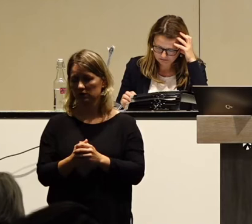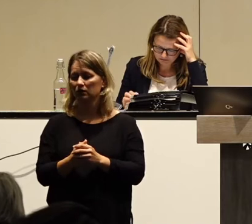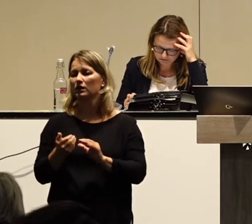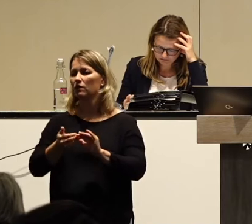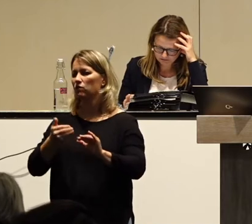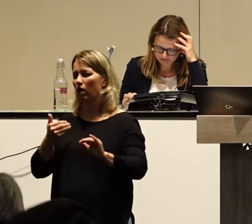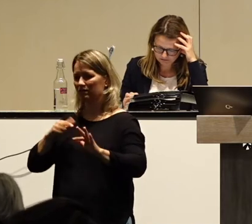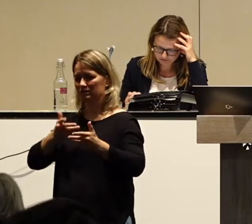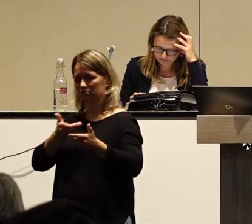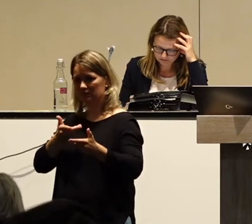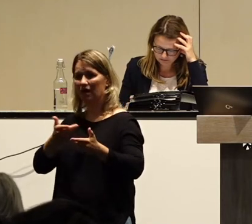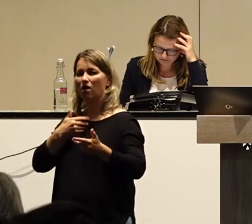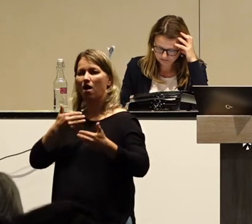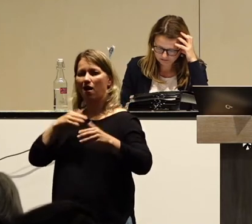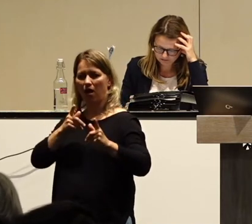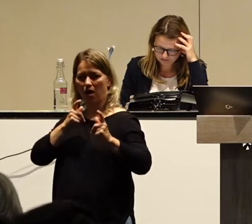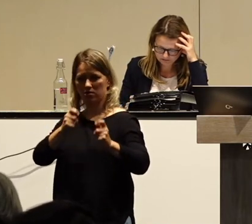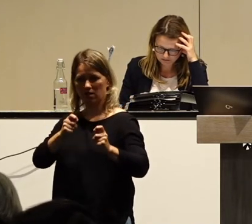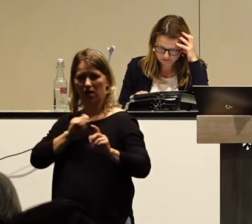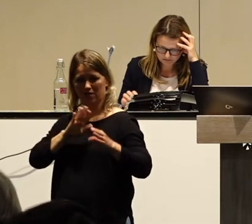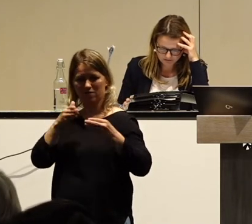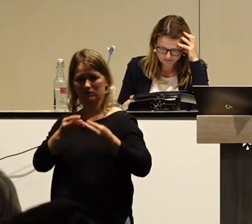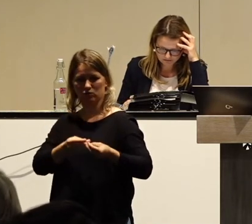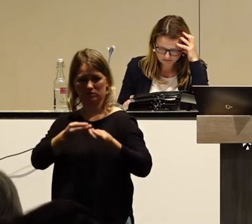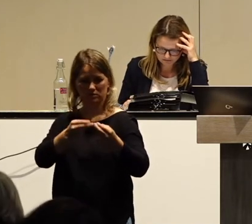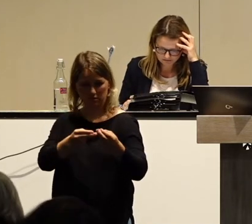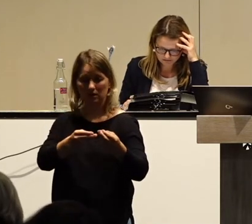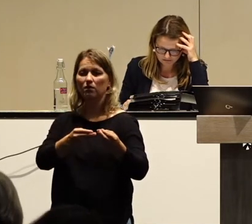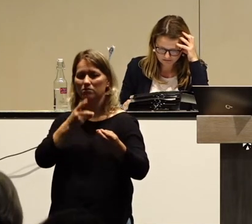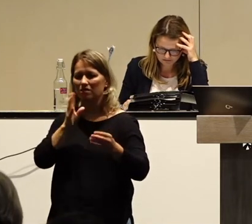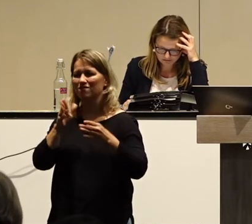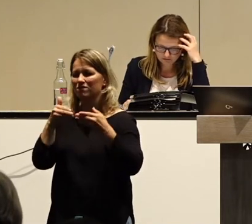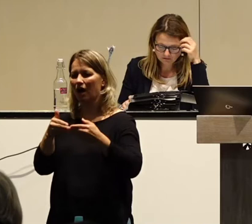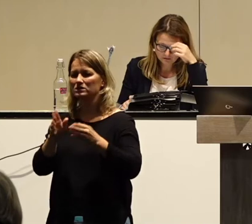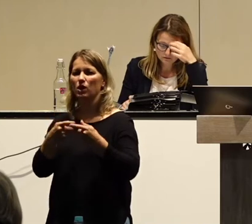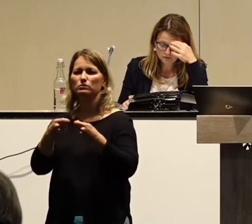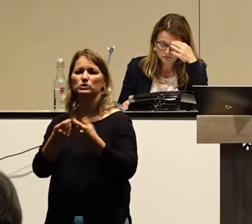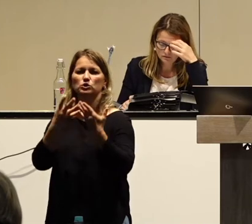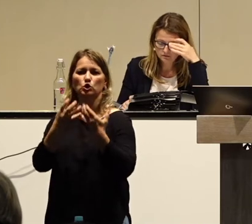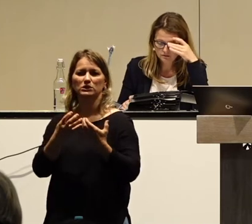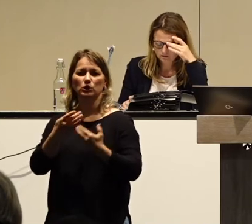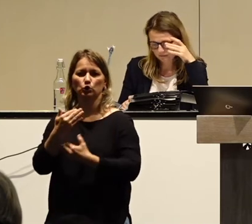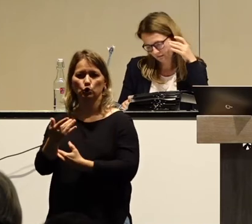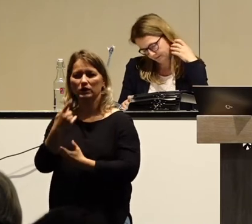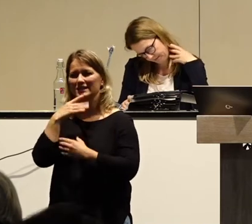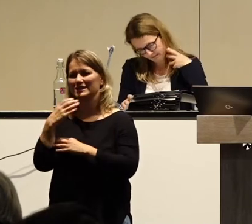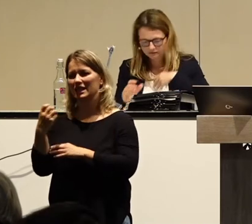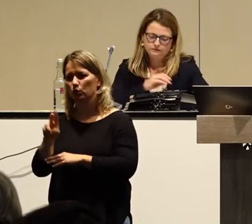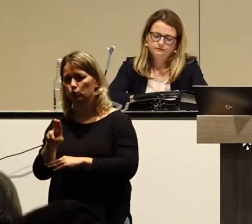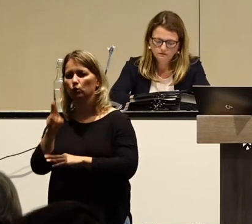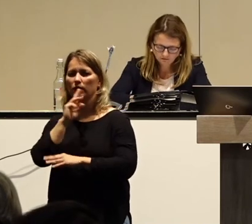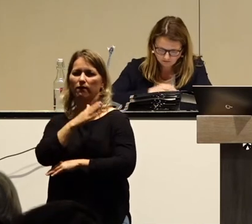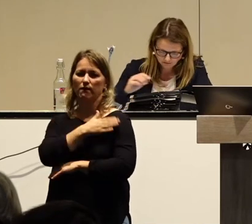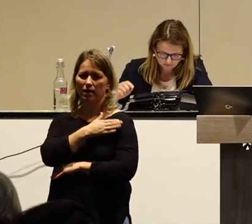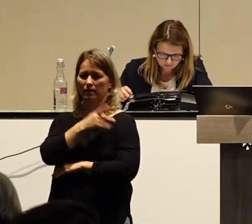Vorberatung, nachdem wir einen Eilantrag als Fraktion eingebracht haben, die Fraktionen von Bündnis 90 den Grünen, von CDU, von